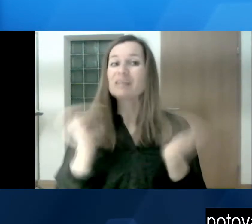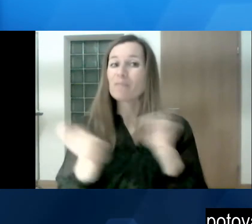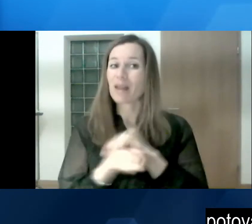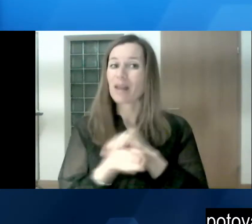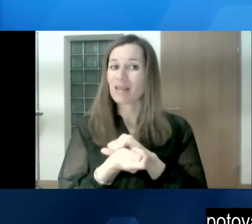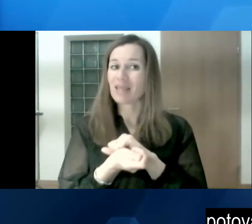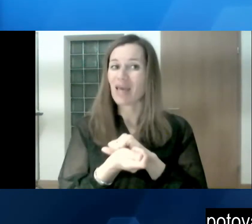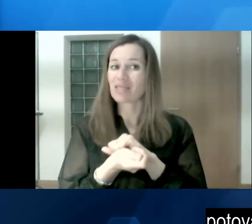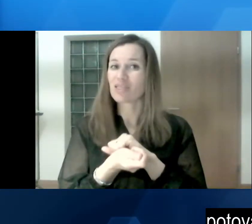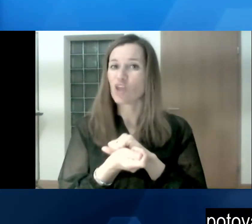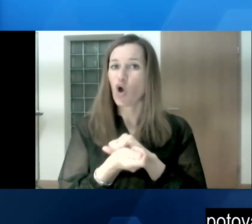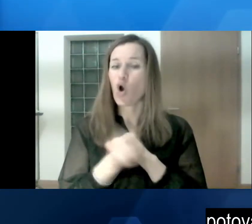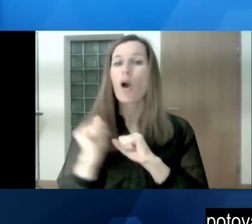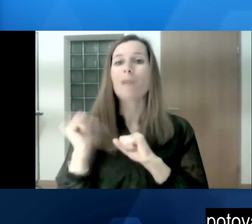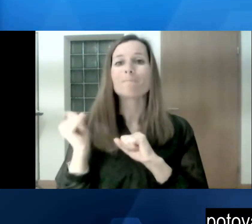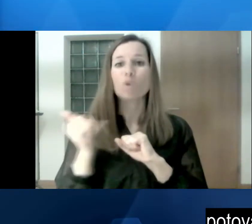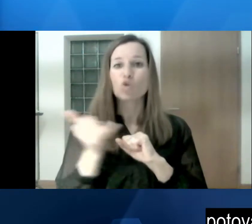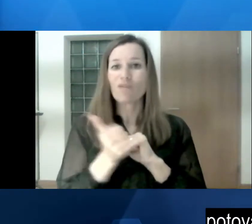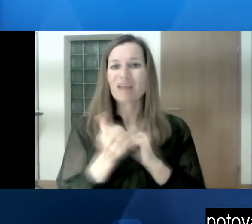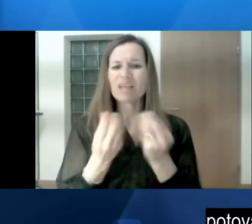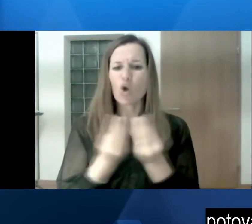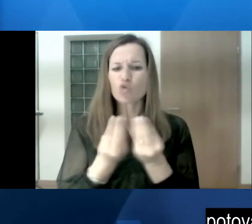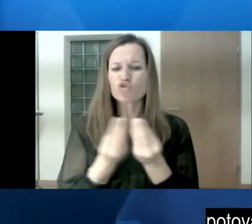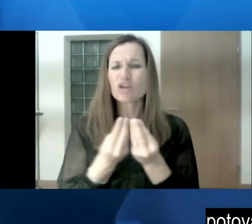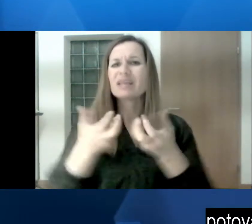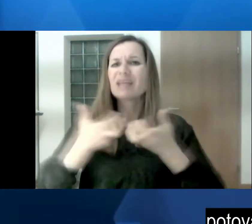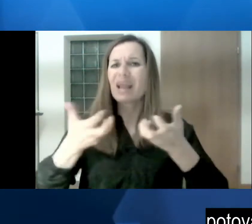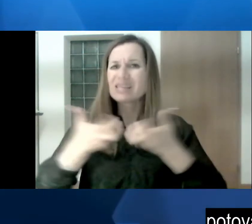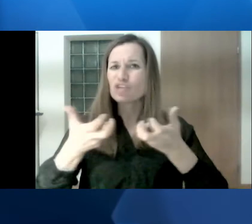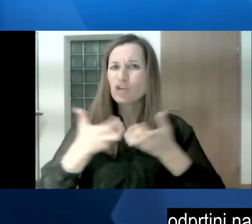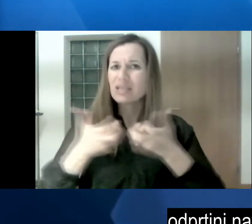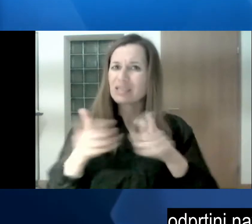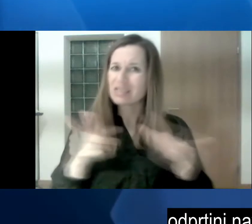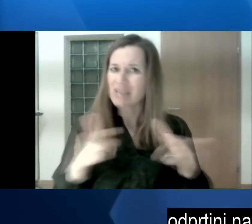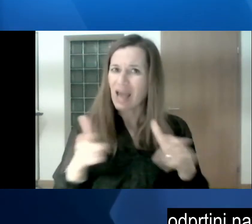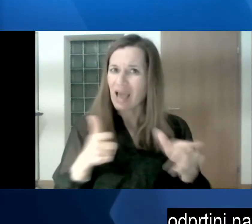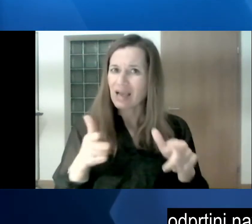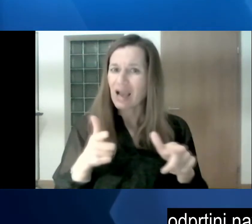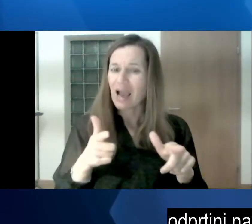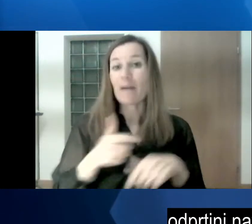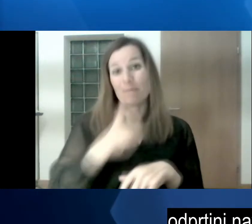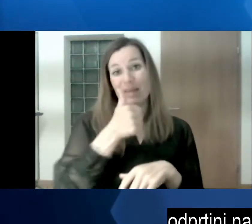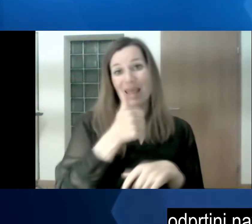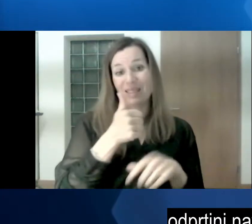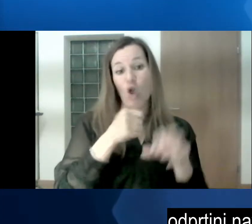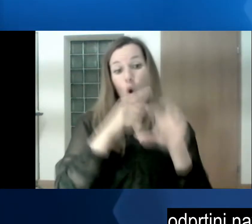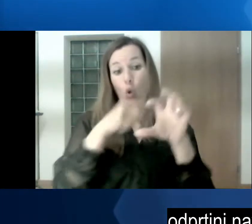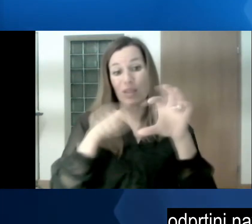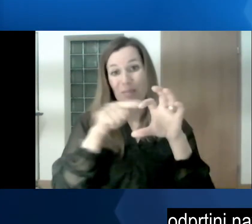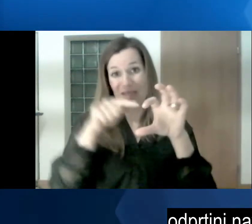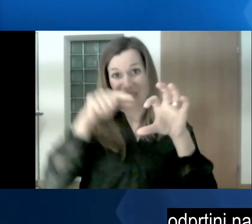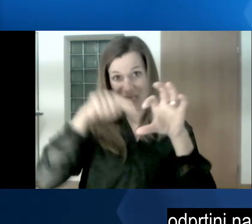spremenjeno potovanje zgoščenin in razredčenin zraka, gre pri eni odprtini navzgor, se pravi tam, kjer